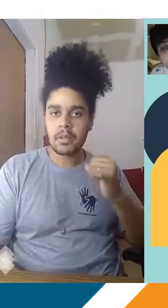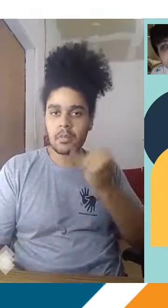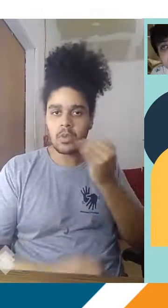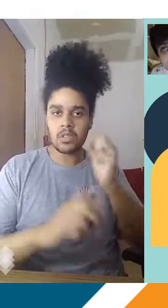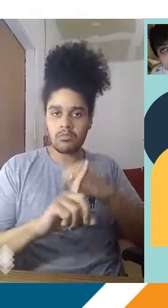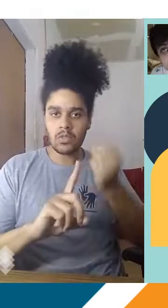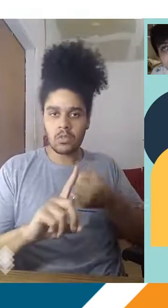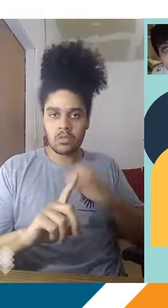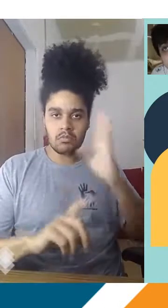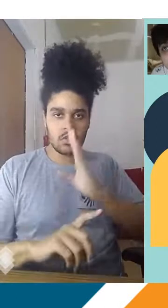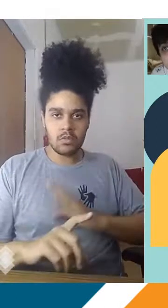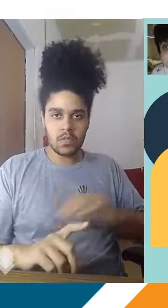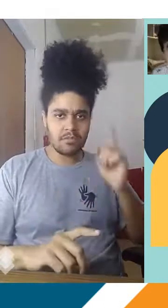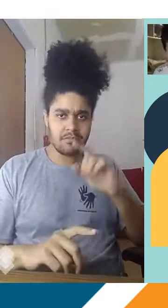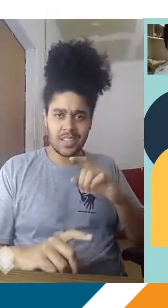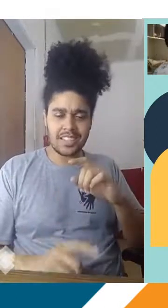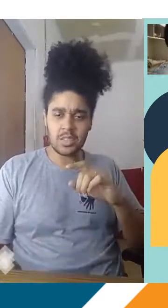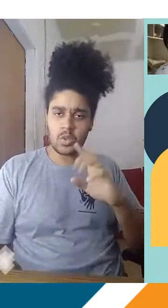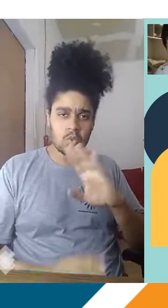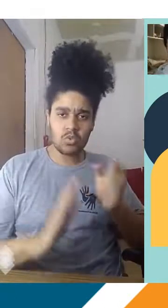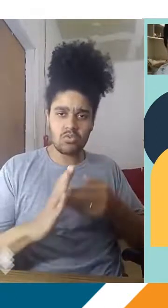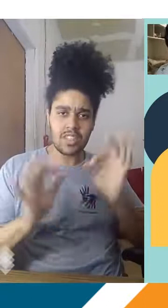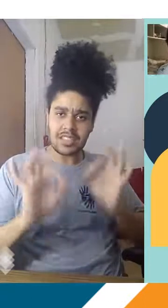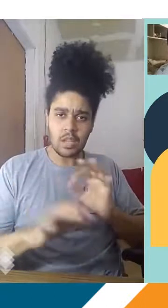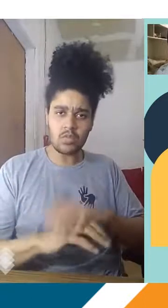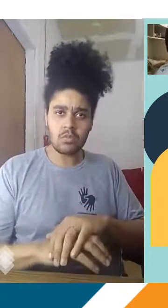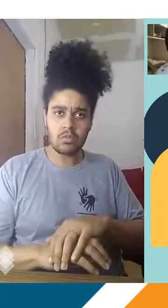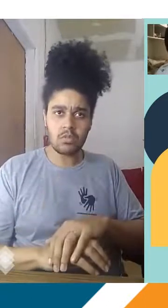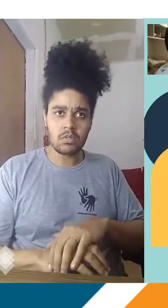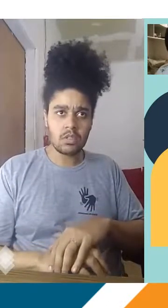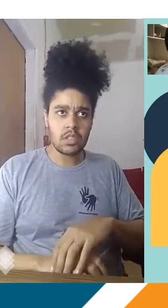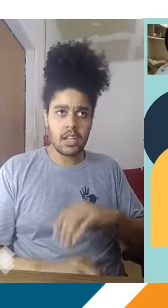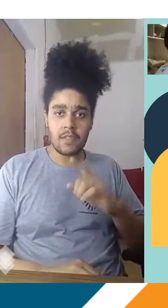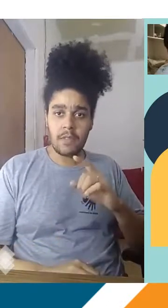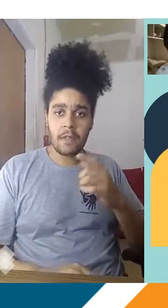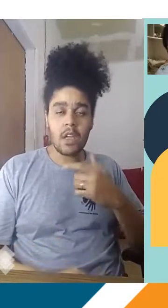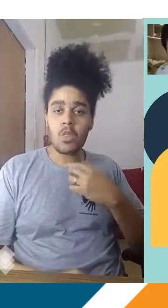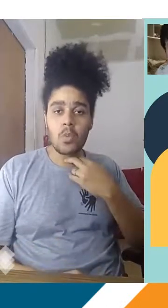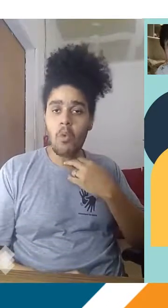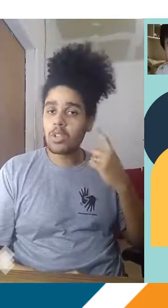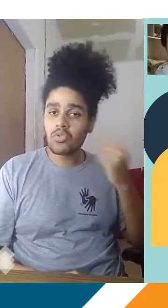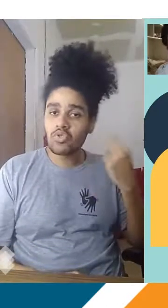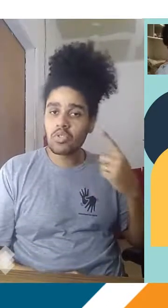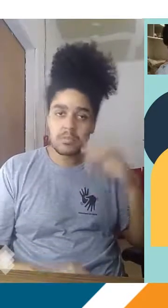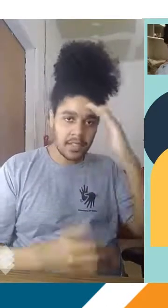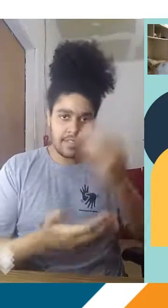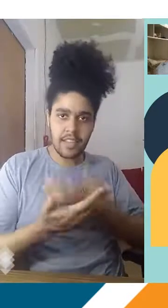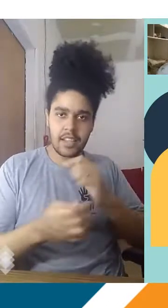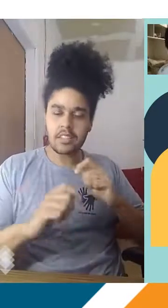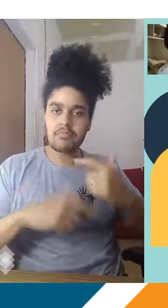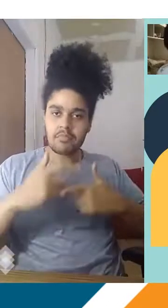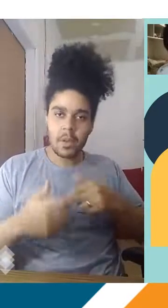o desenvolvimento da sociedade brasileira. Ou seja, levando em conta esses fatores, é inegável que o que eu falei está certo. É inegável que a minha